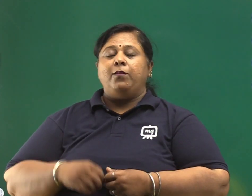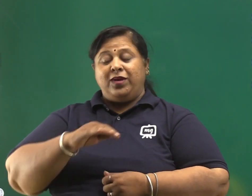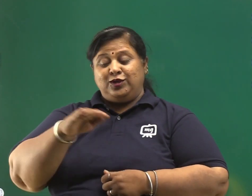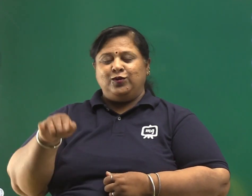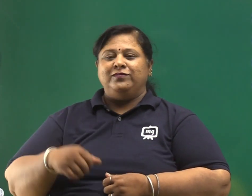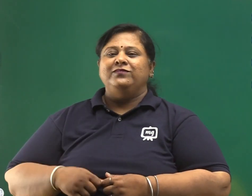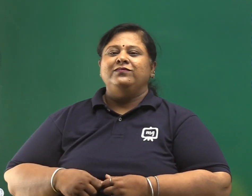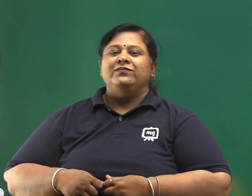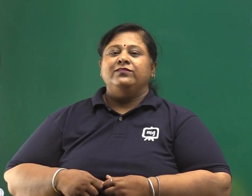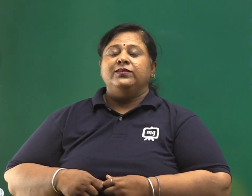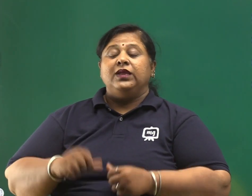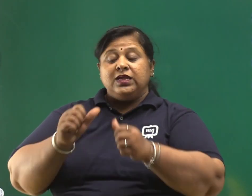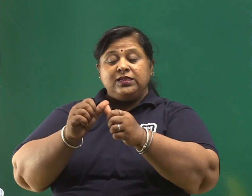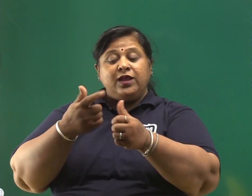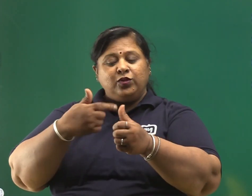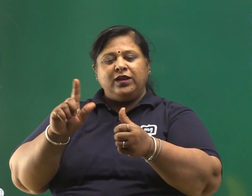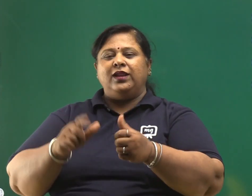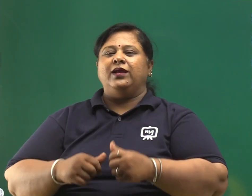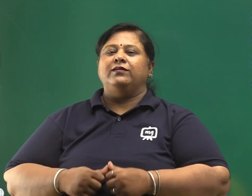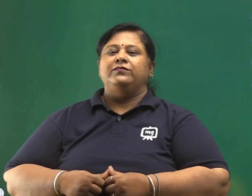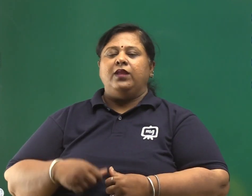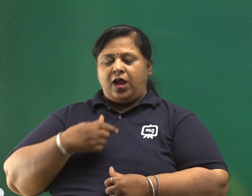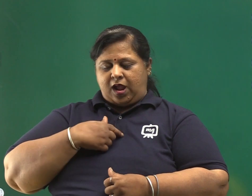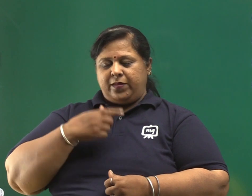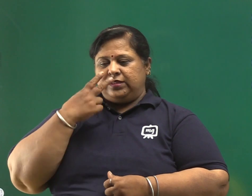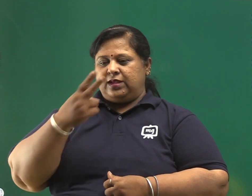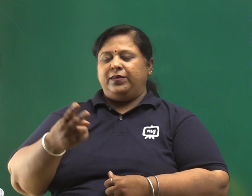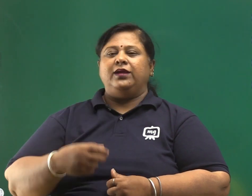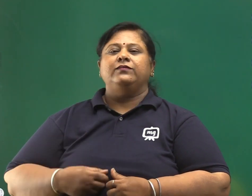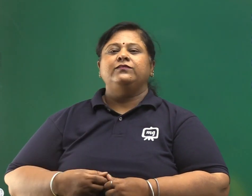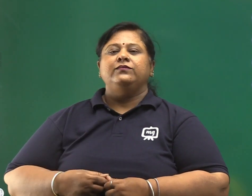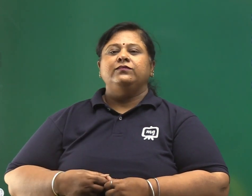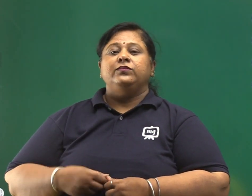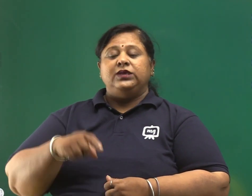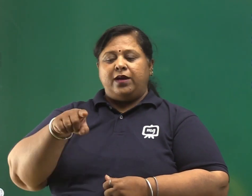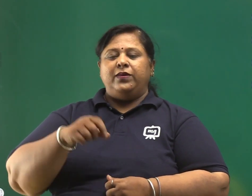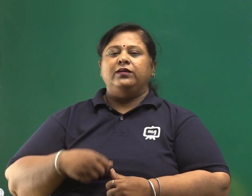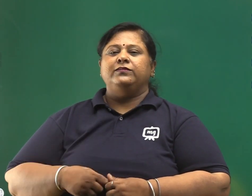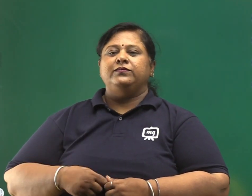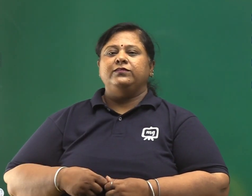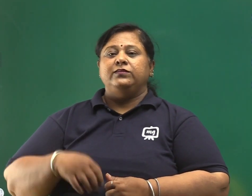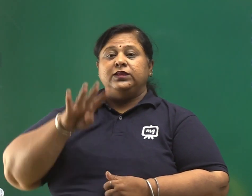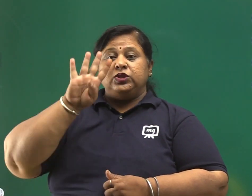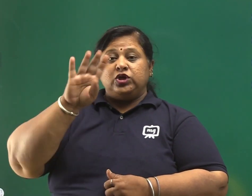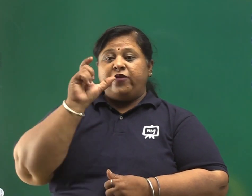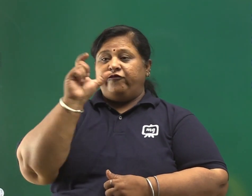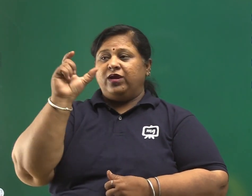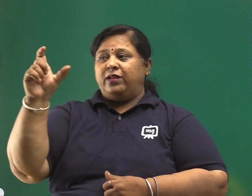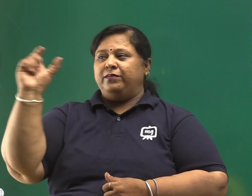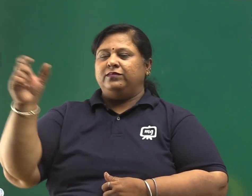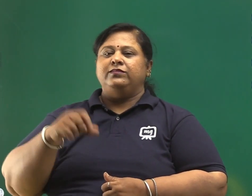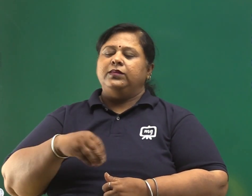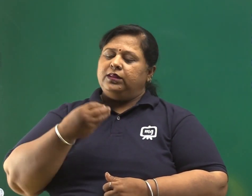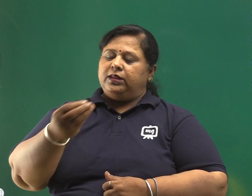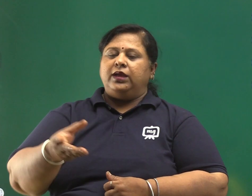बच्चों, सही उत्तर के लिए हमारे सामने यहाँ पर 4